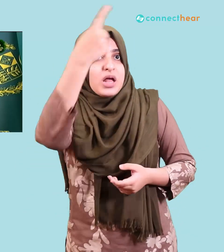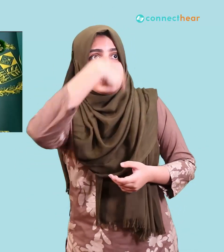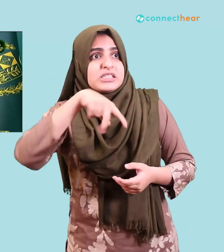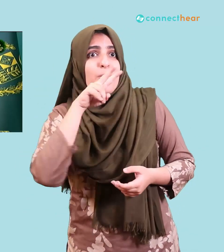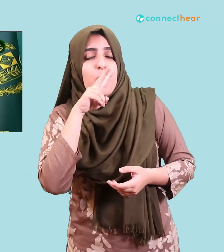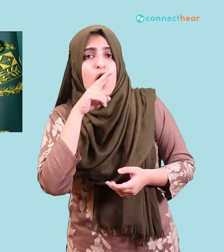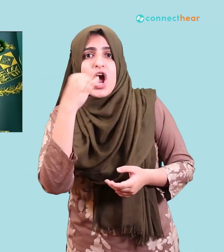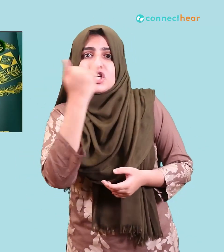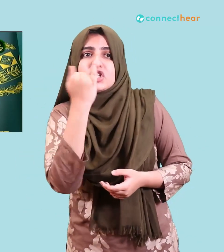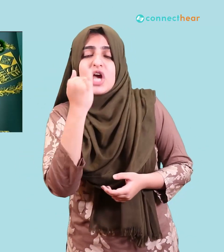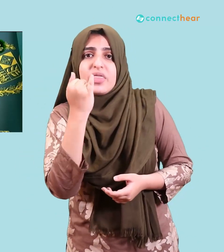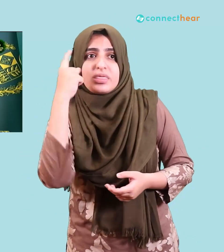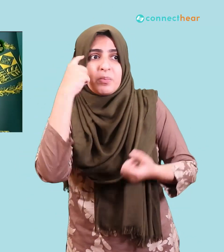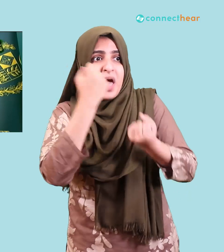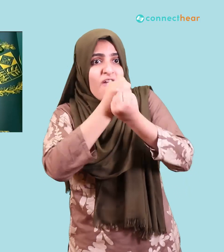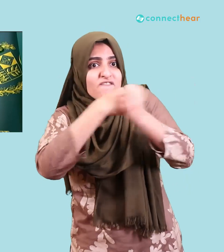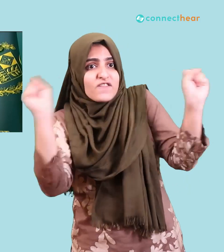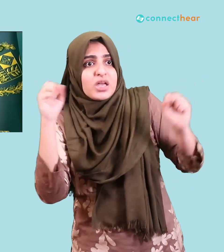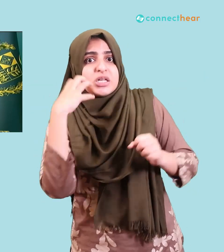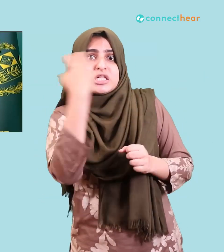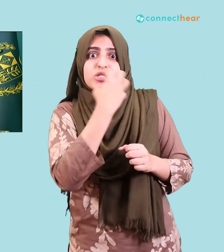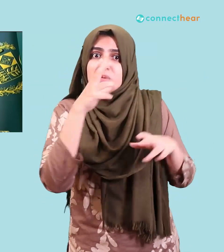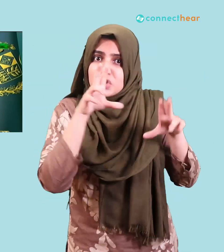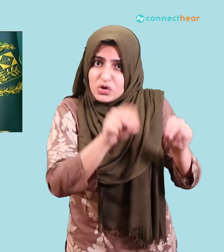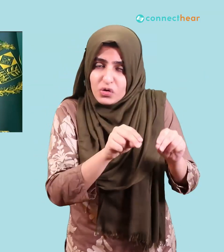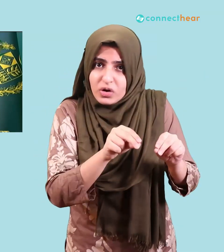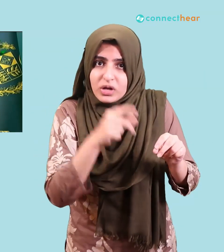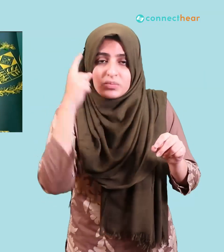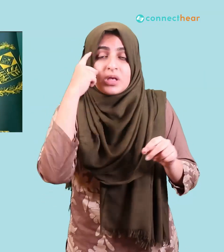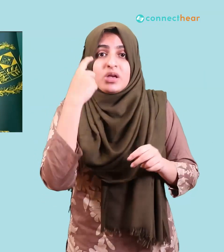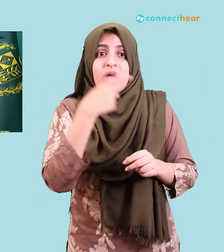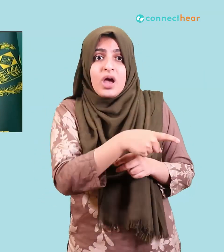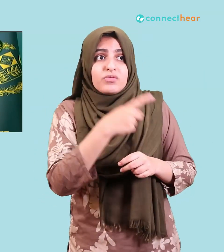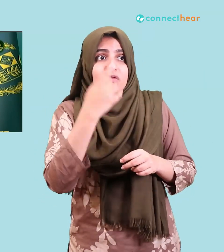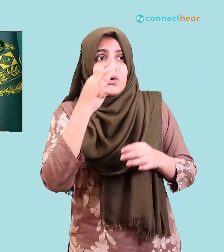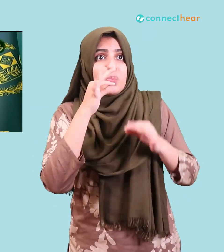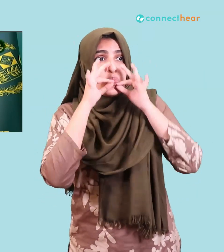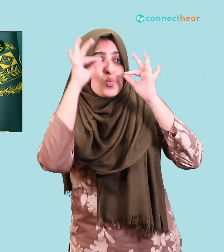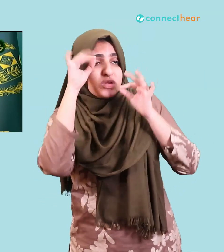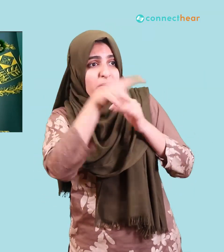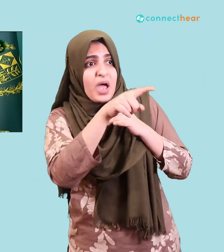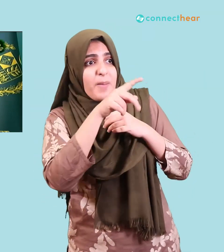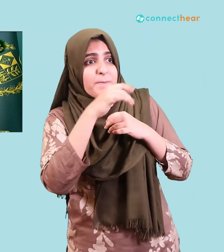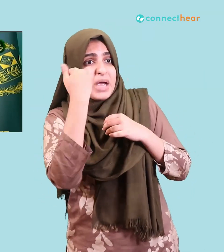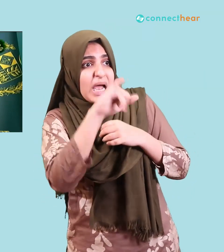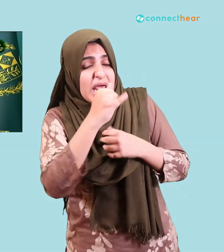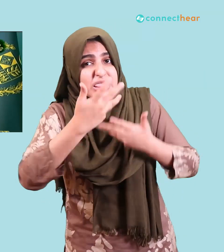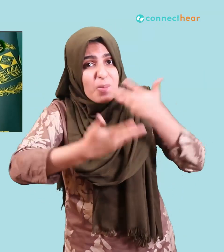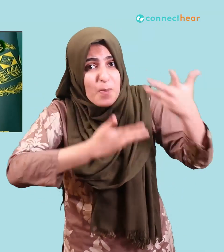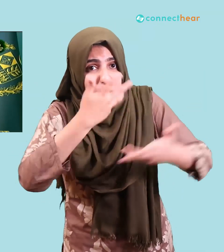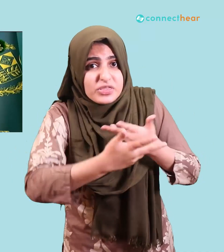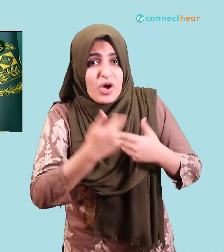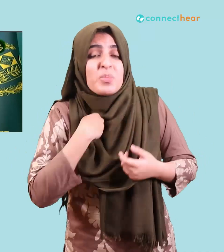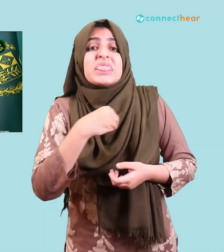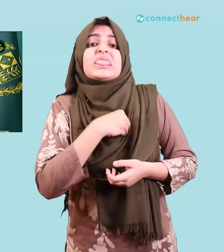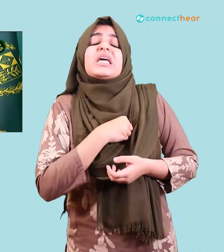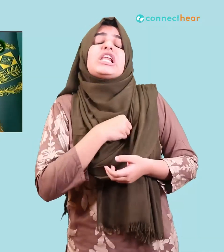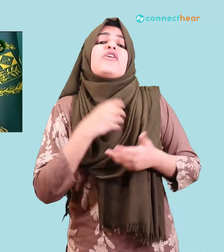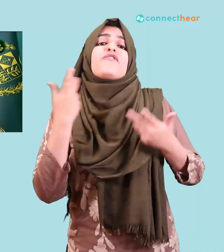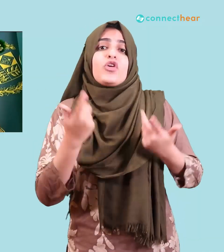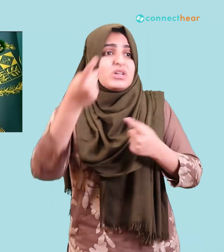رائے، فریڈم آف سپیچ کے نام پہ یہ جب نبی صلی اللہ علیہ وسلم کی شان میں گستاخی کرتے ہیں، کیونکہ ان